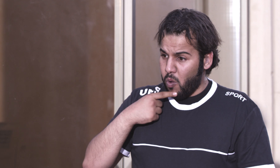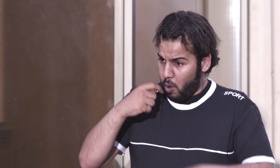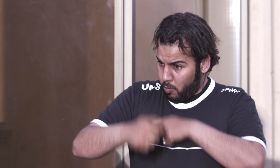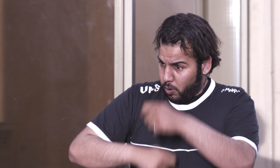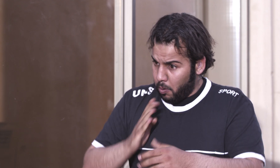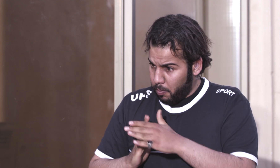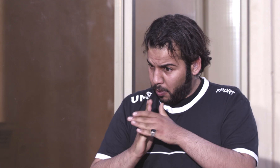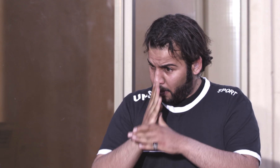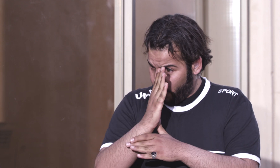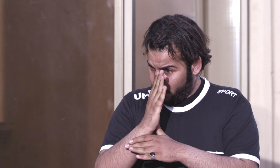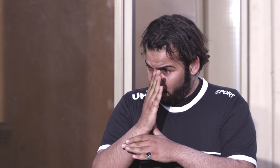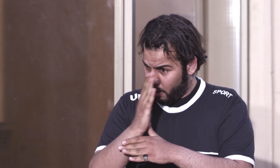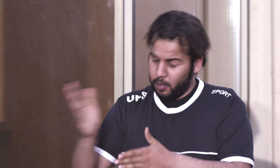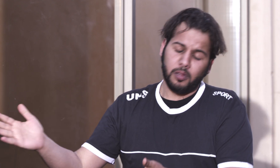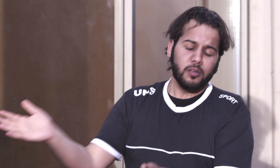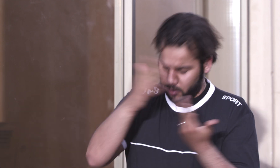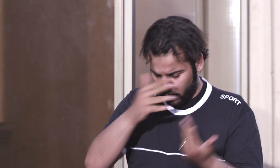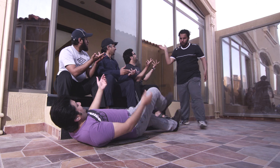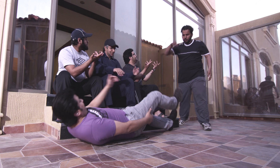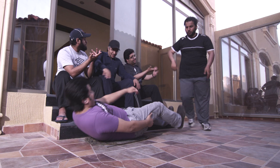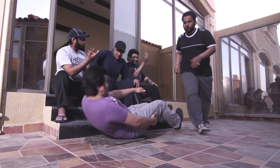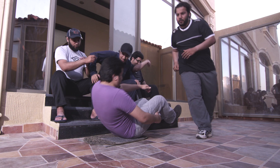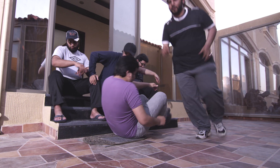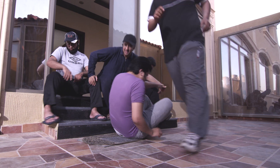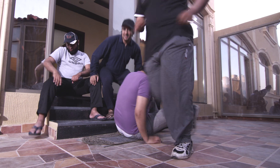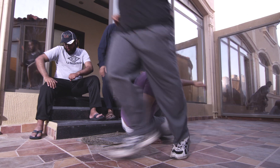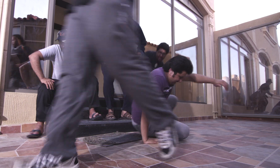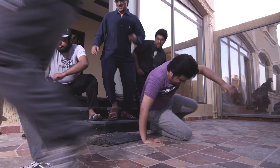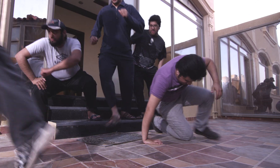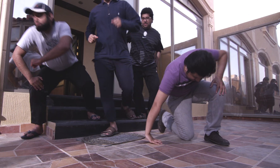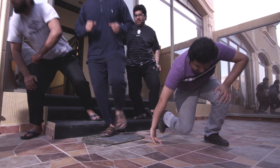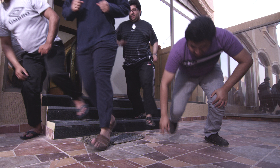لكي تتطوروا. تعالوا لأقول لكم ماذا تفعلون.